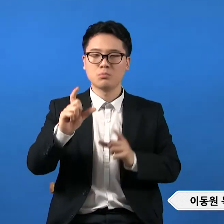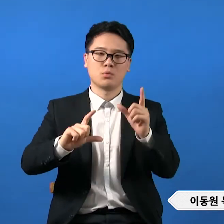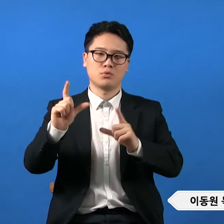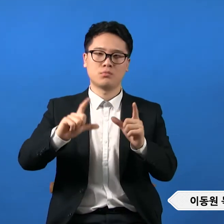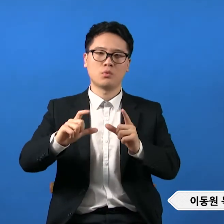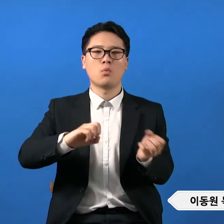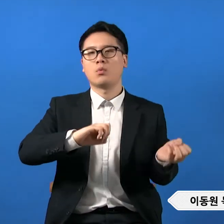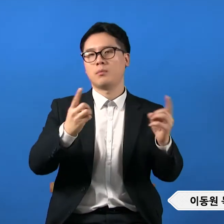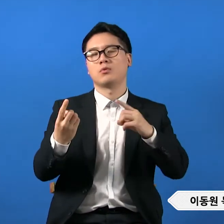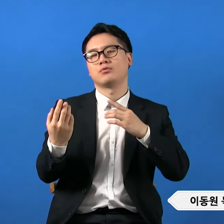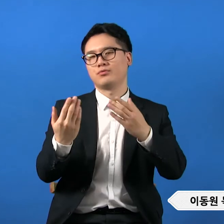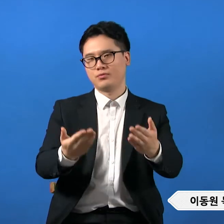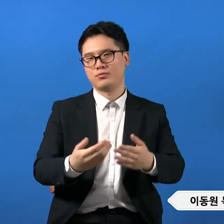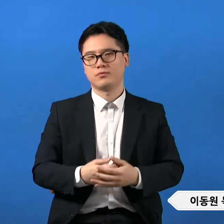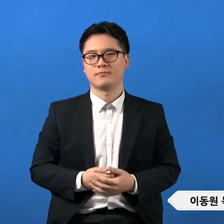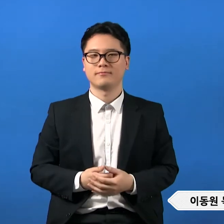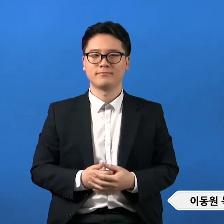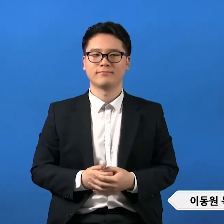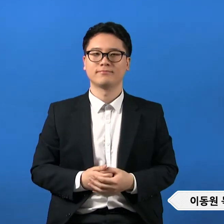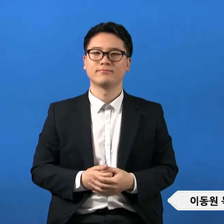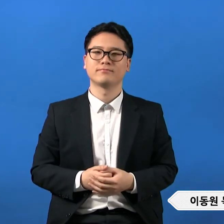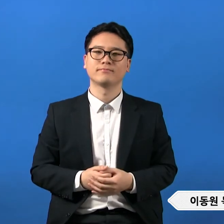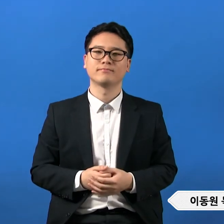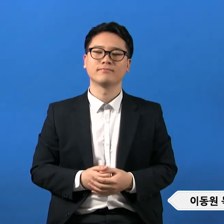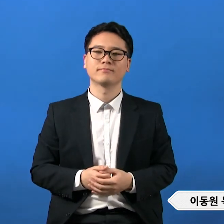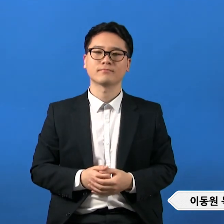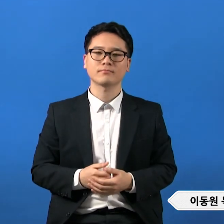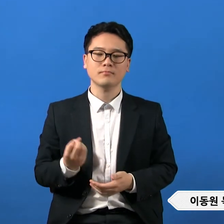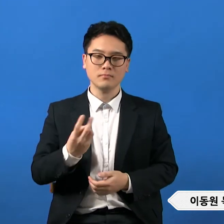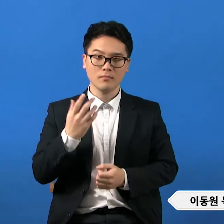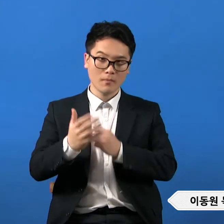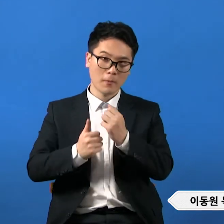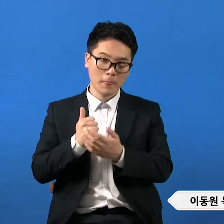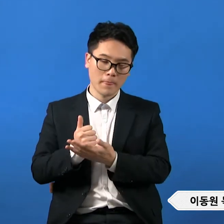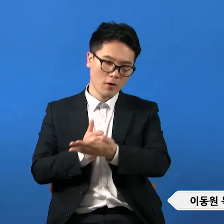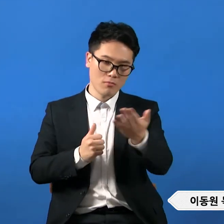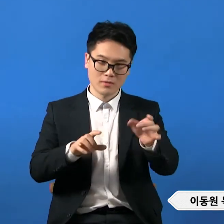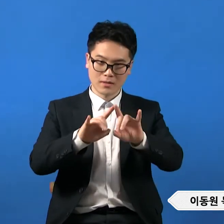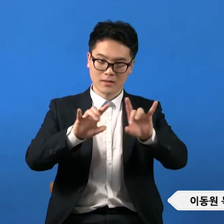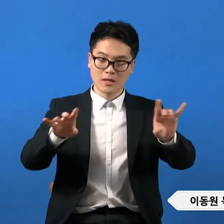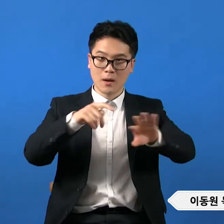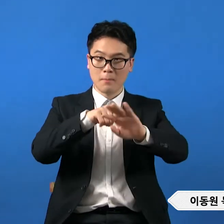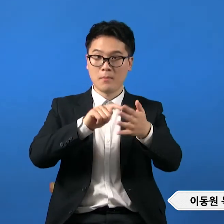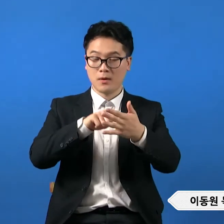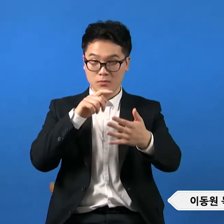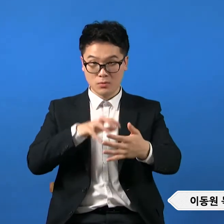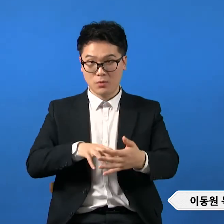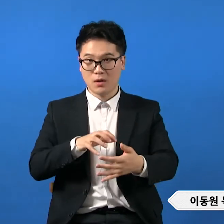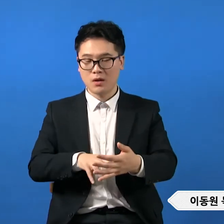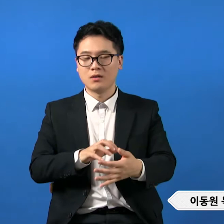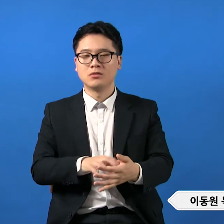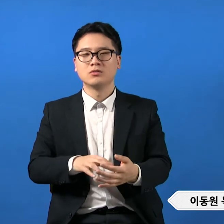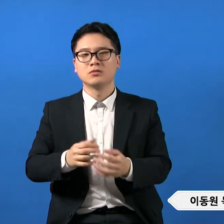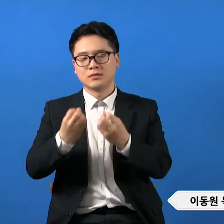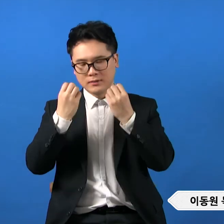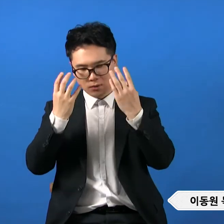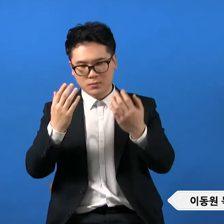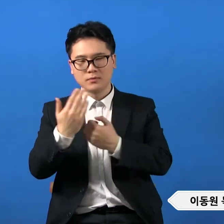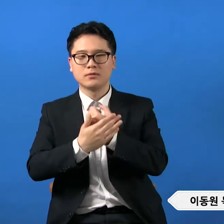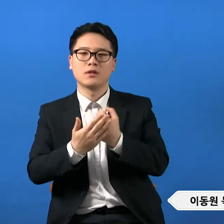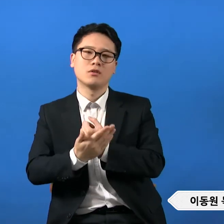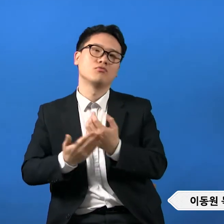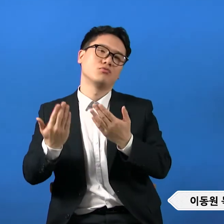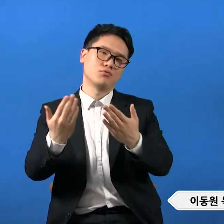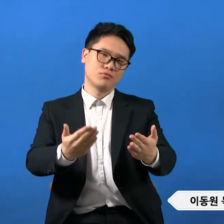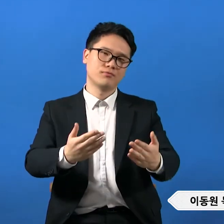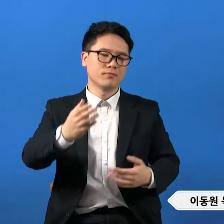믿습니다. 그걸 기대하십시다. 그리고 하나님이 우리 각자의 마음속에도 새로운 은혜, 놀라운 은혜를 주실